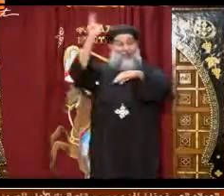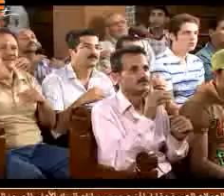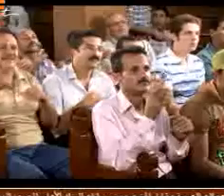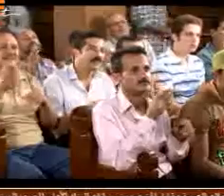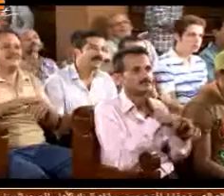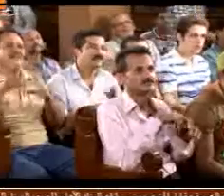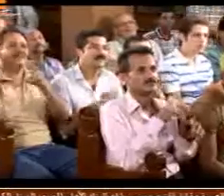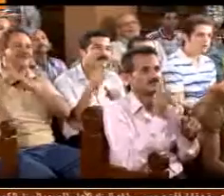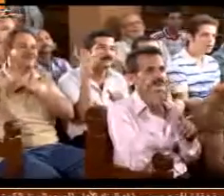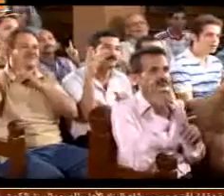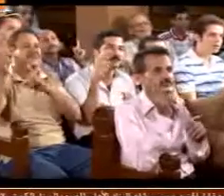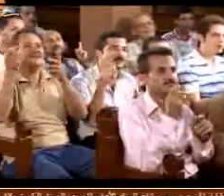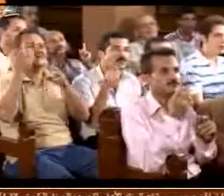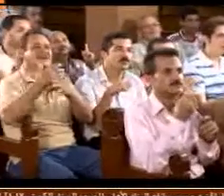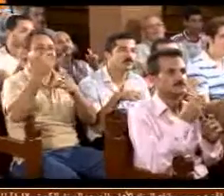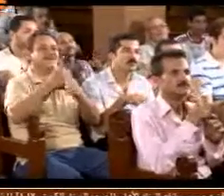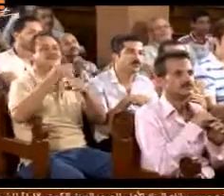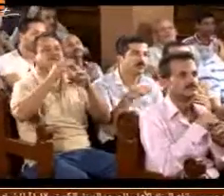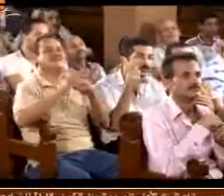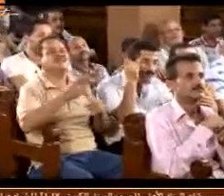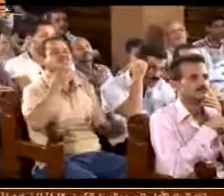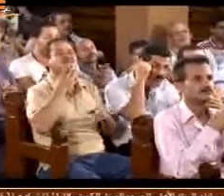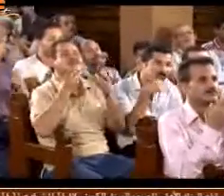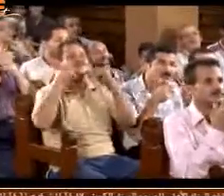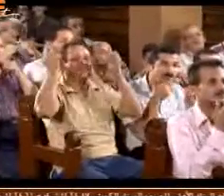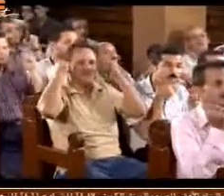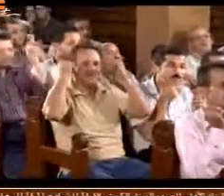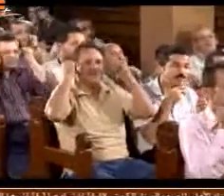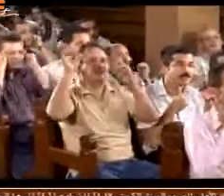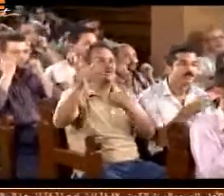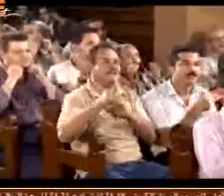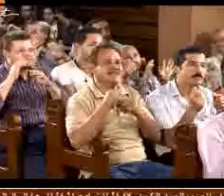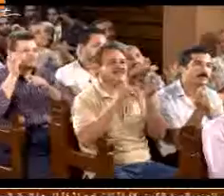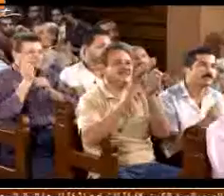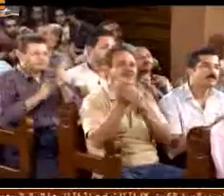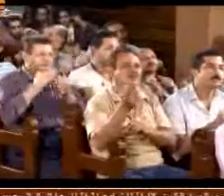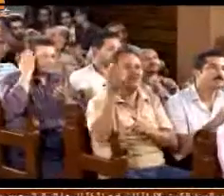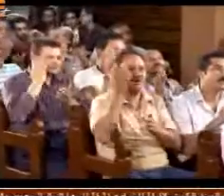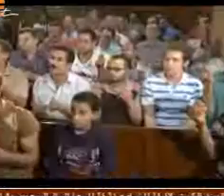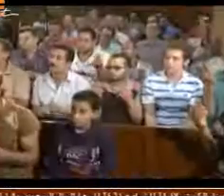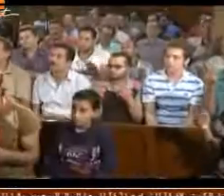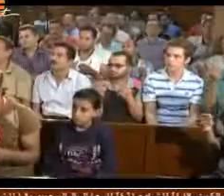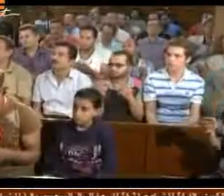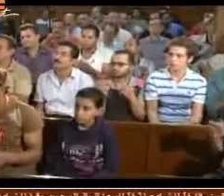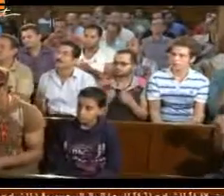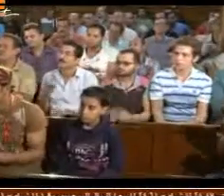وارجع لربك وتوب، خد المسيح من